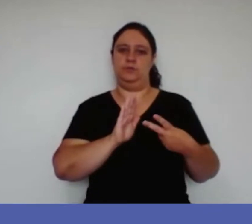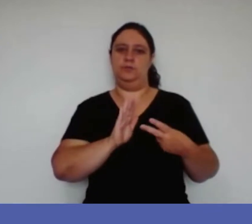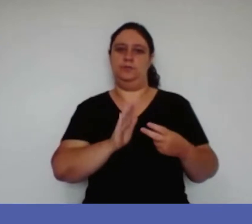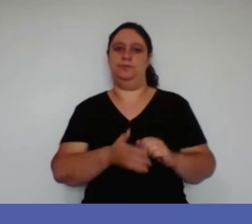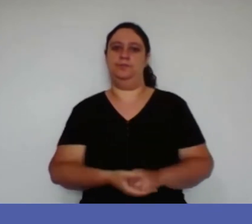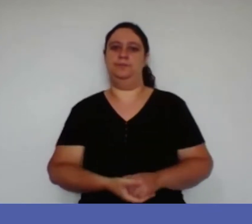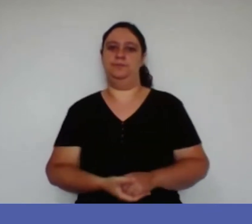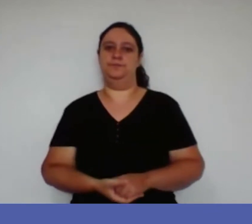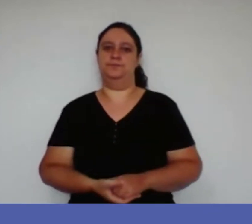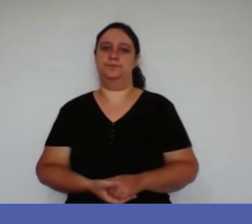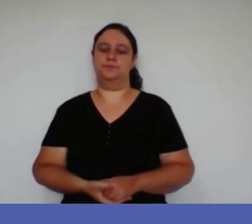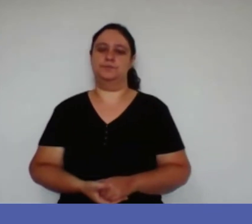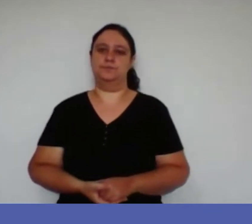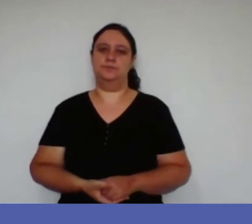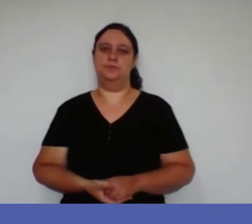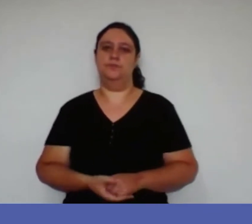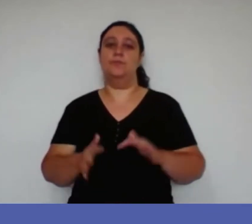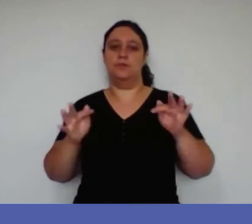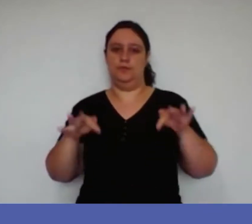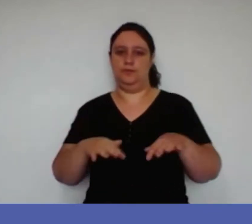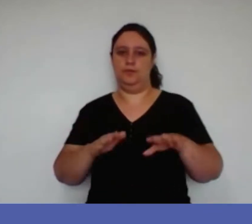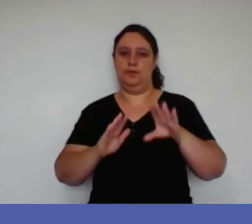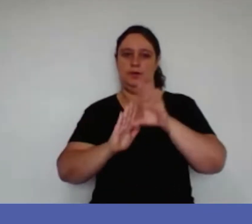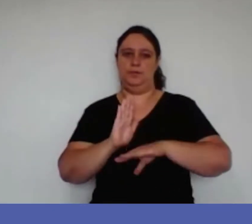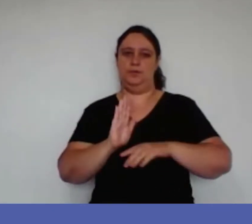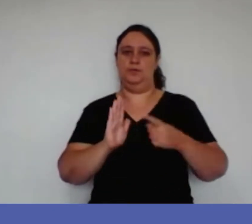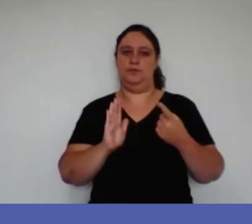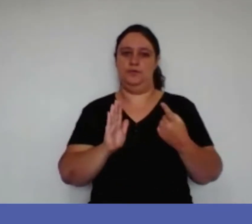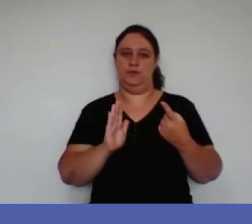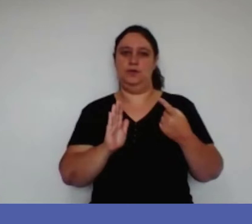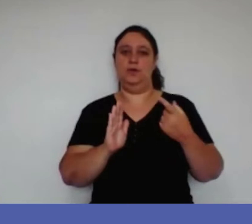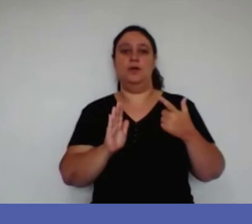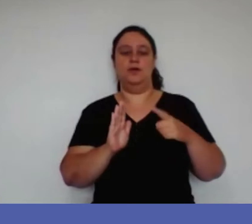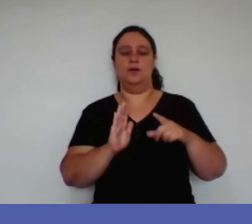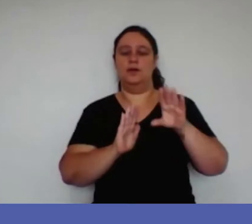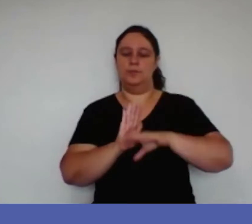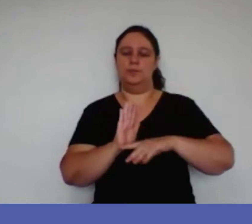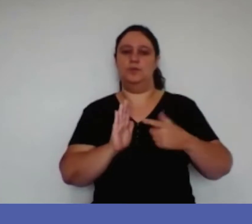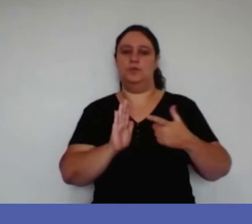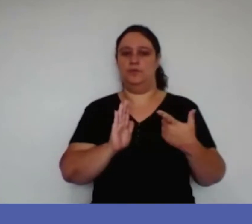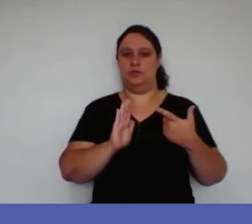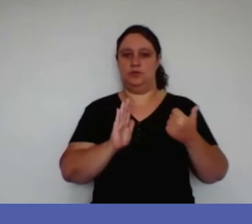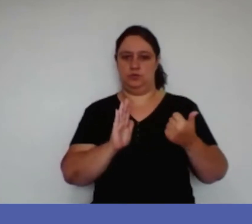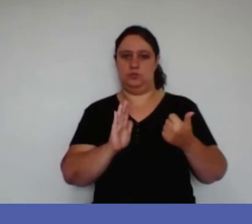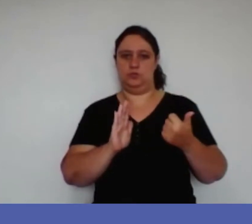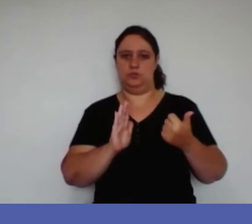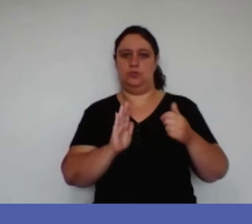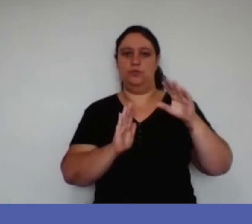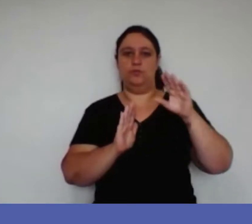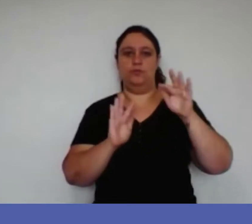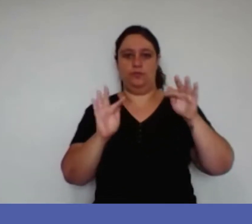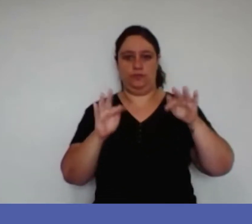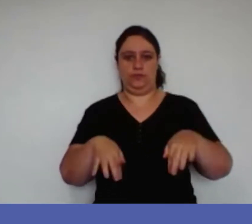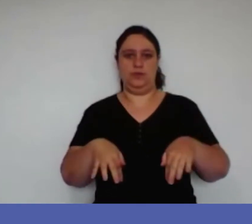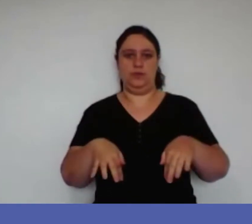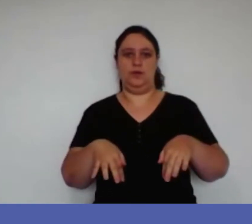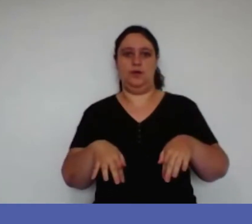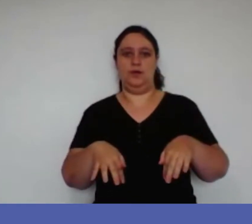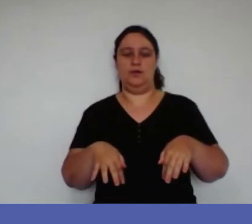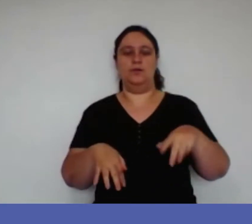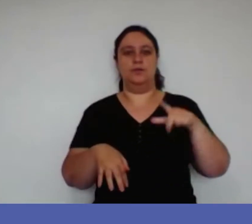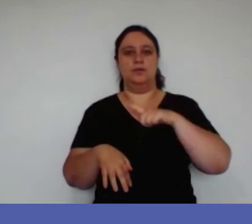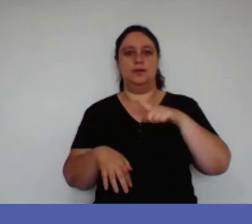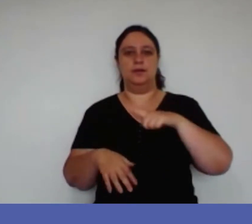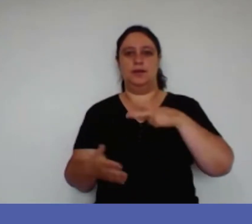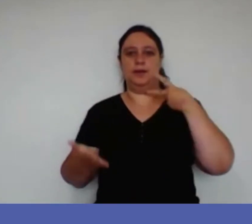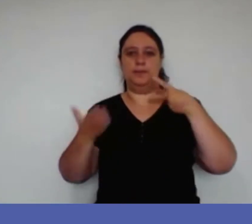No final do capítulo 21, Jesus fala mais uma parábola dos lavradores